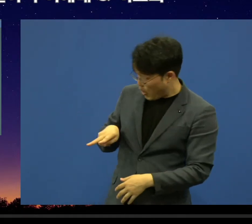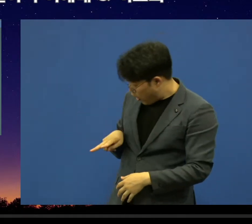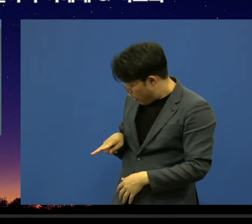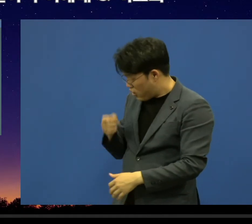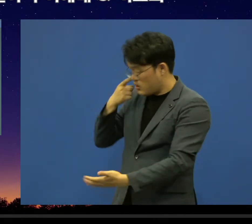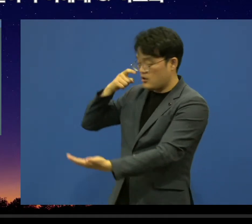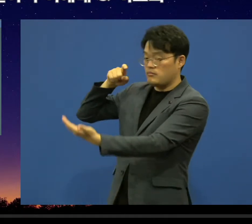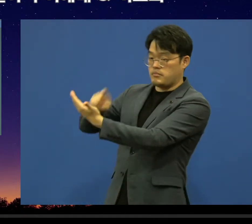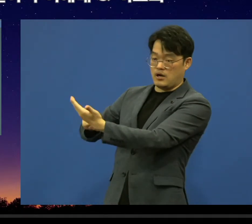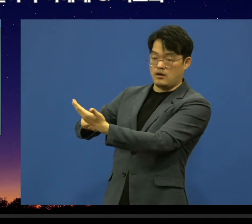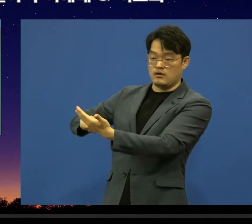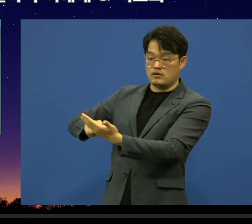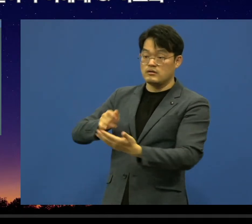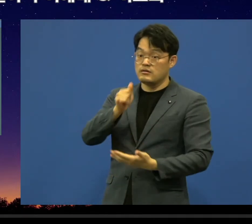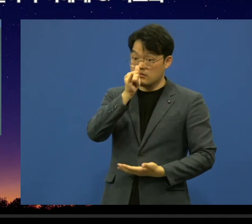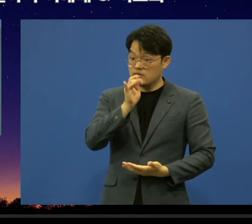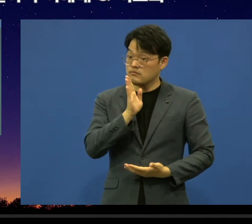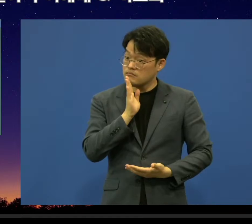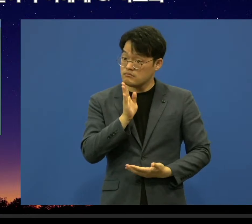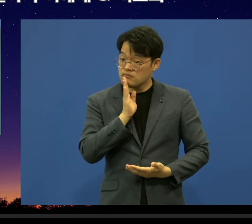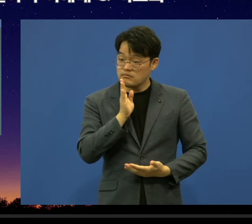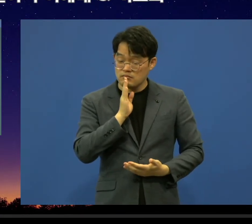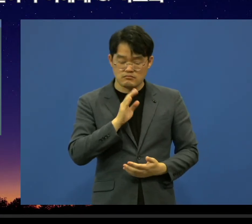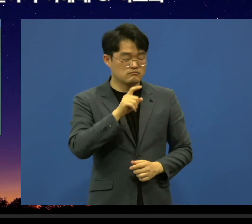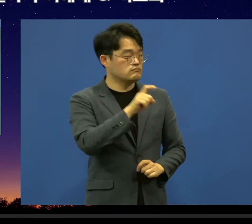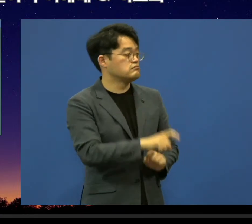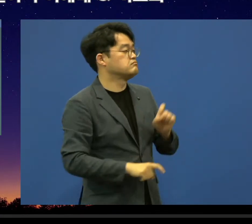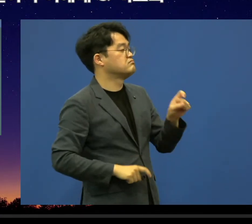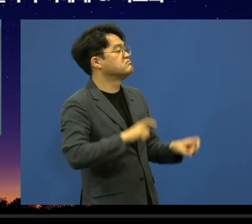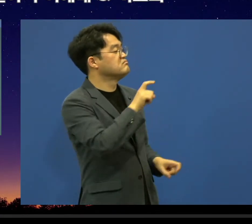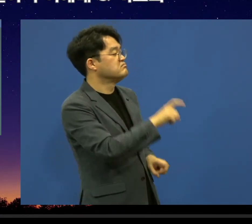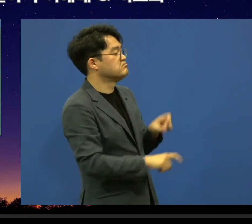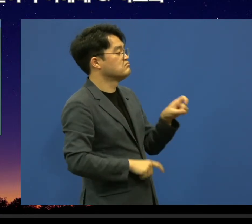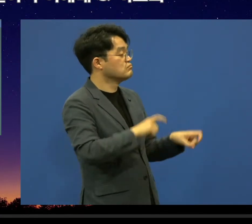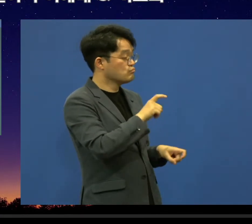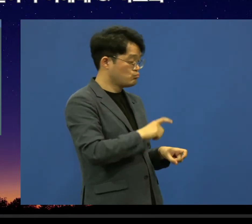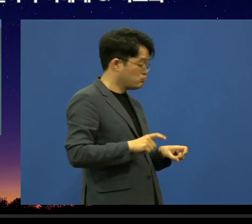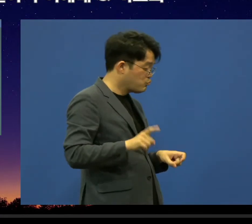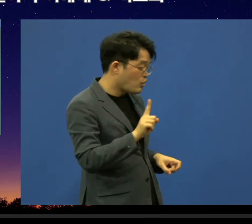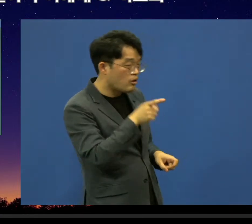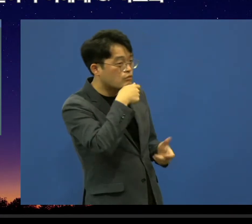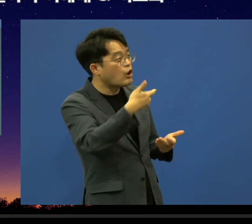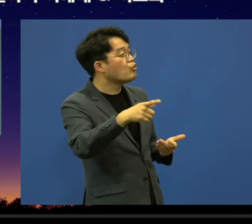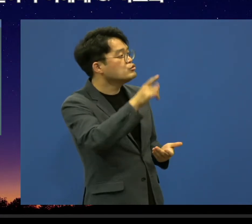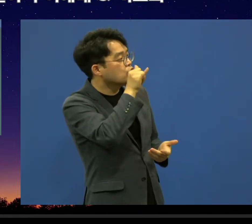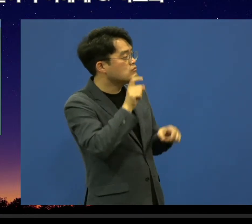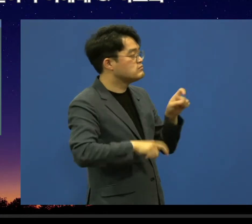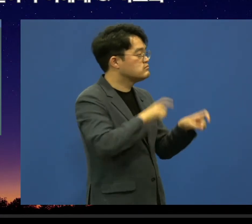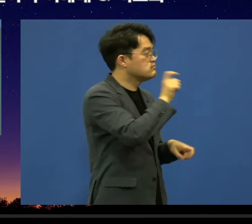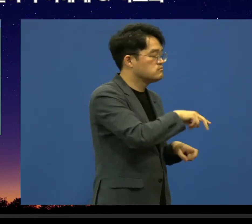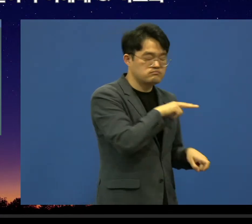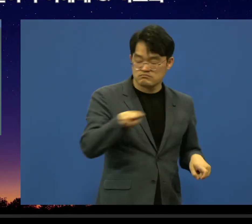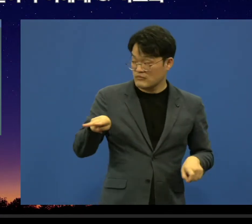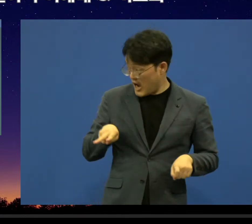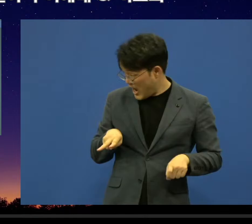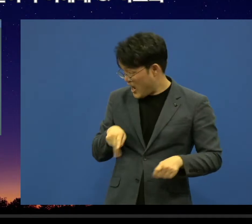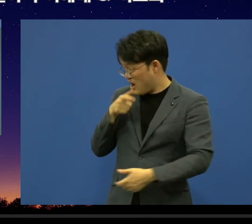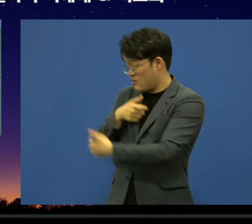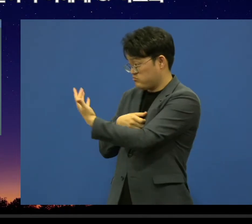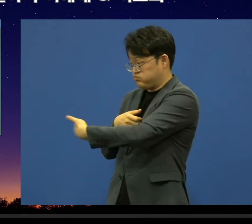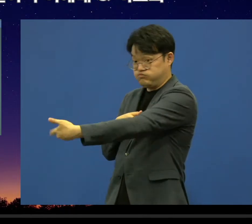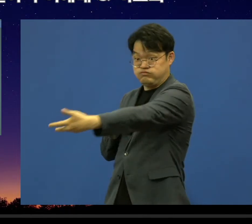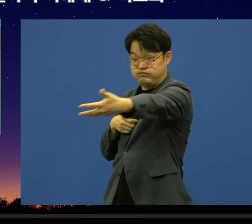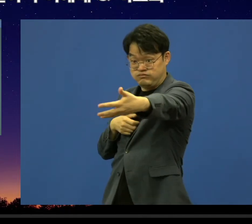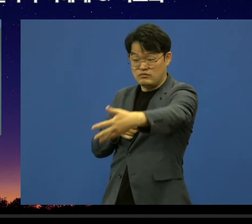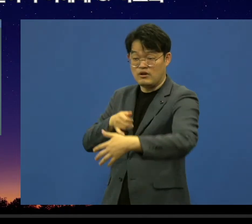거예요. 한 걸음 한 걸음 가다 보니 이미 요단강을 건넌 나 자신을 발견하게 됩니다. 다음